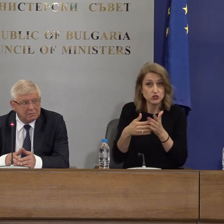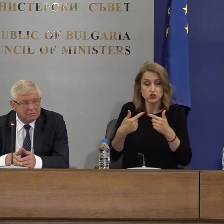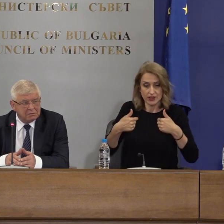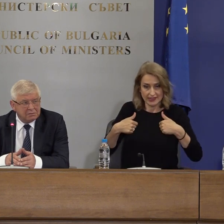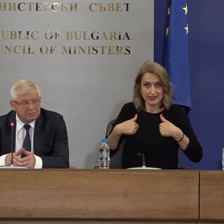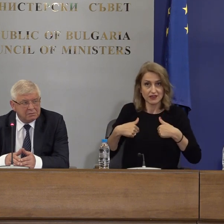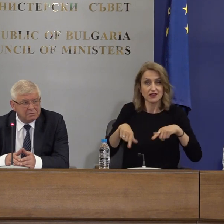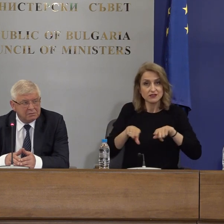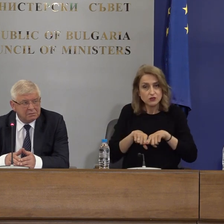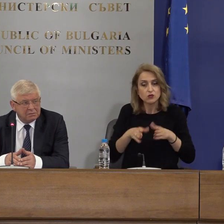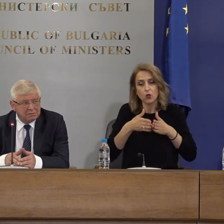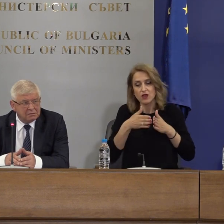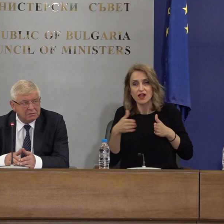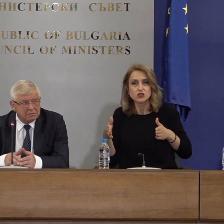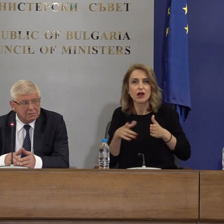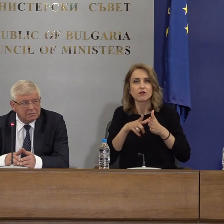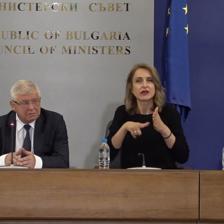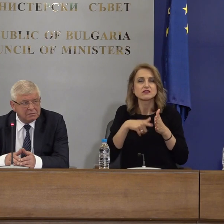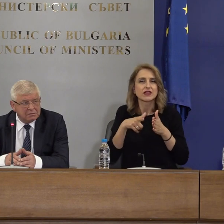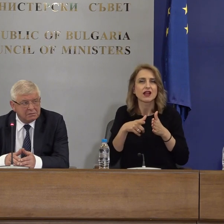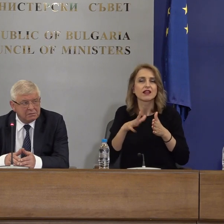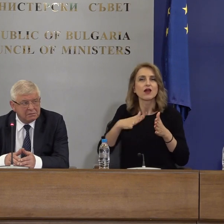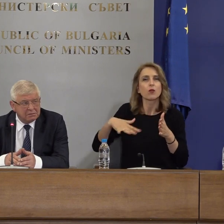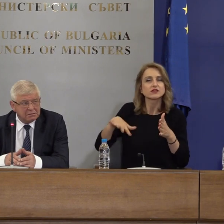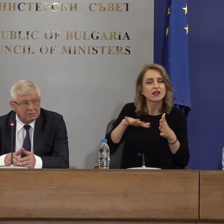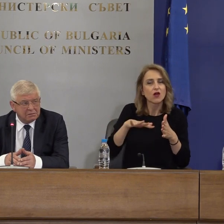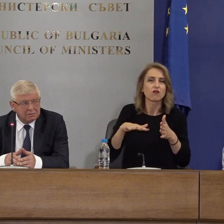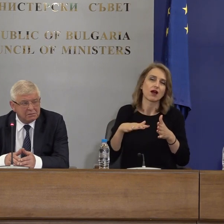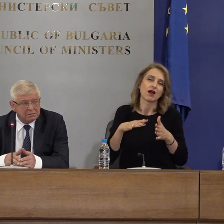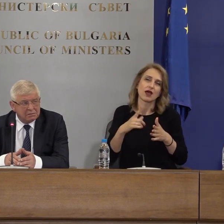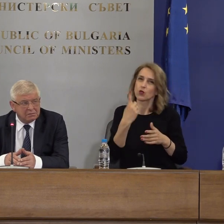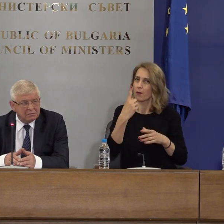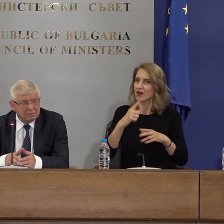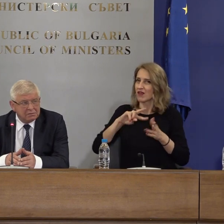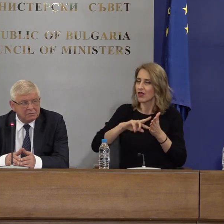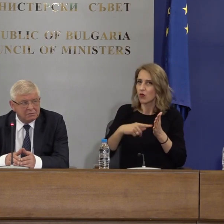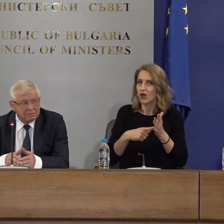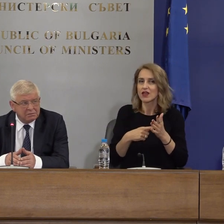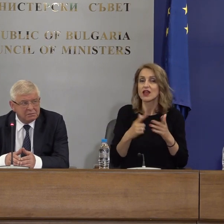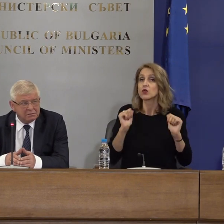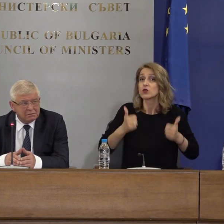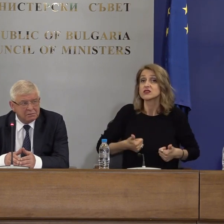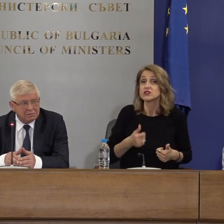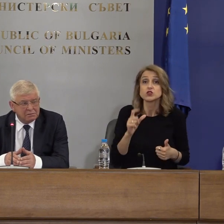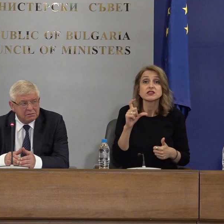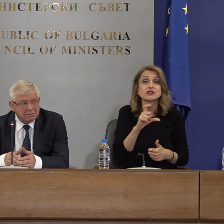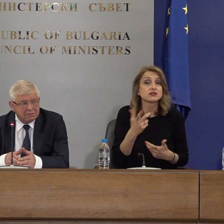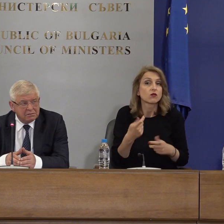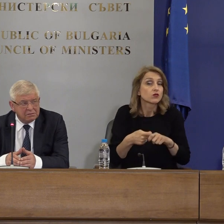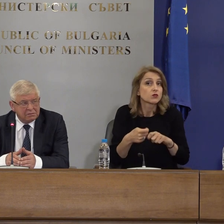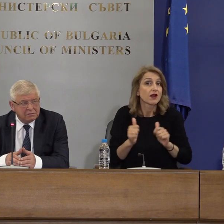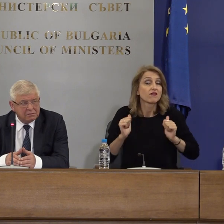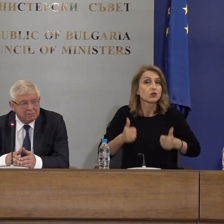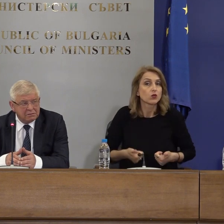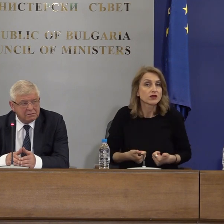епидемичната извънредна обстановка до 1 юли на туристическия сезон? Много се говори и по тази тема. Премиера Борисов се чува непрекъснато